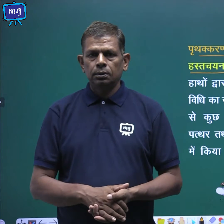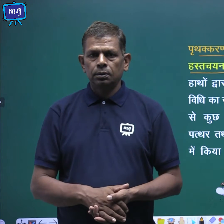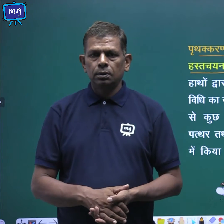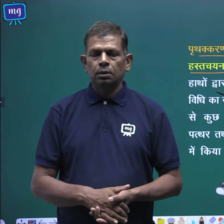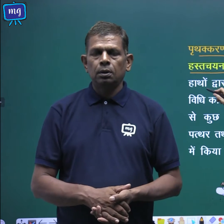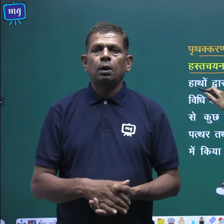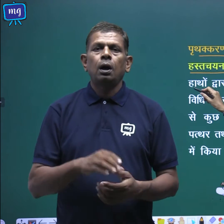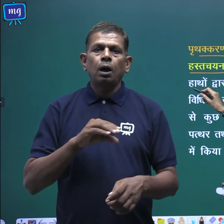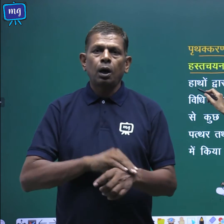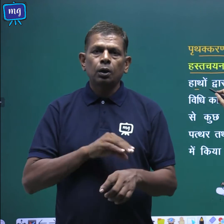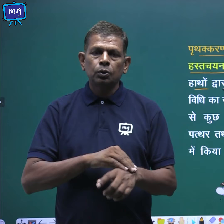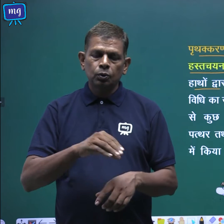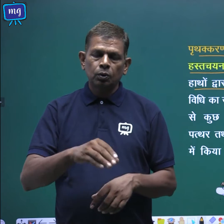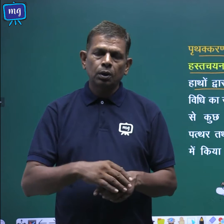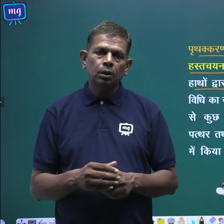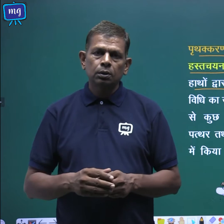हाथों द्वारा